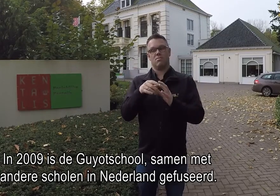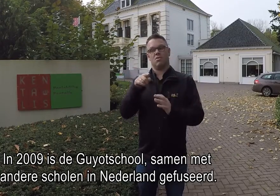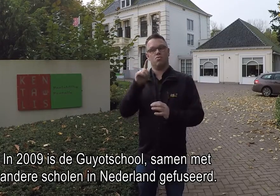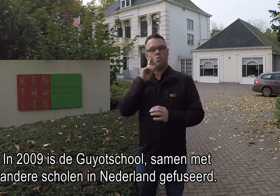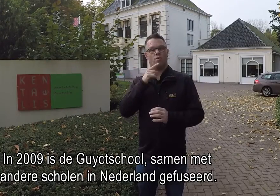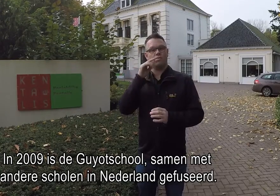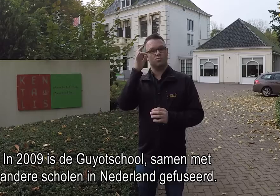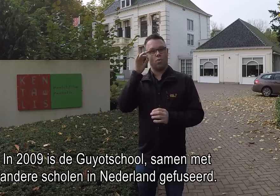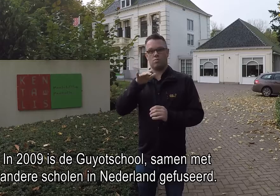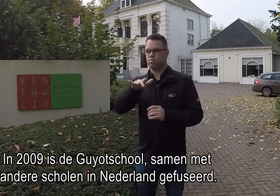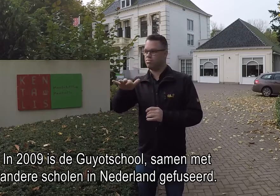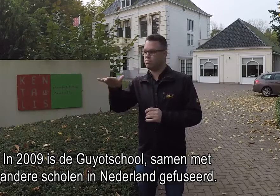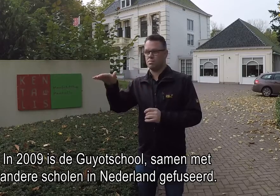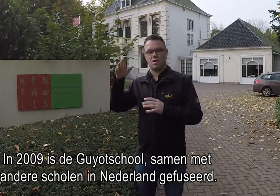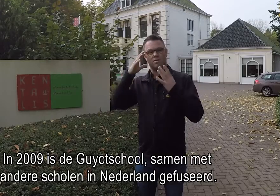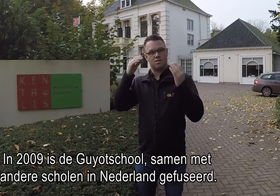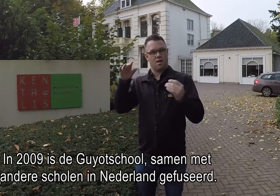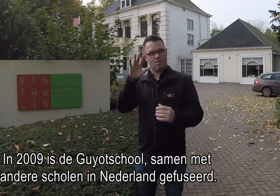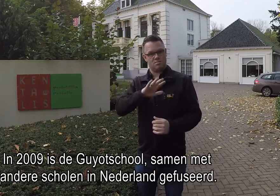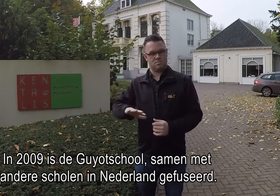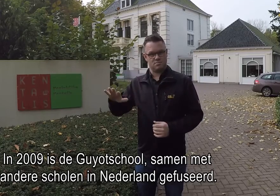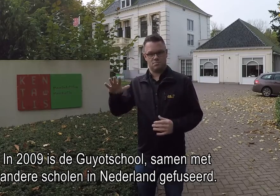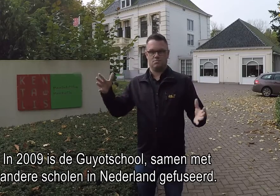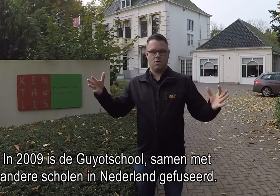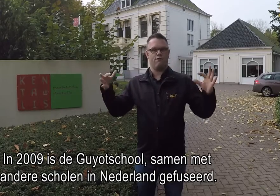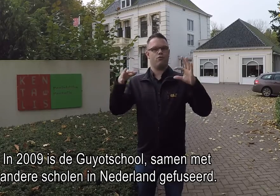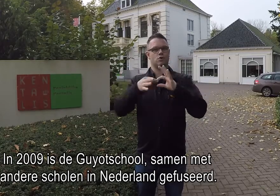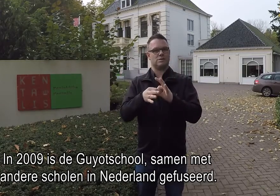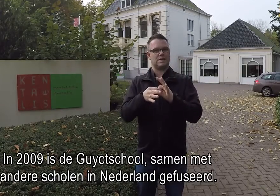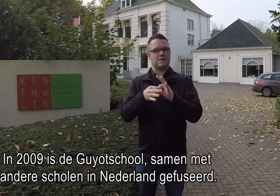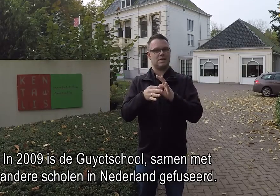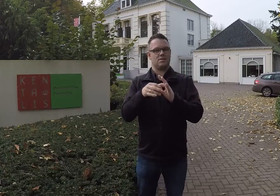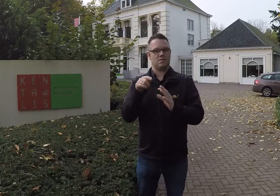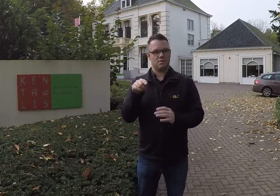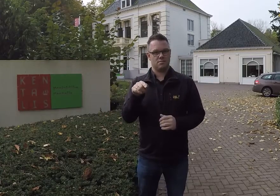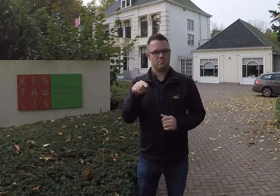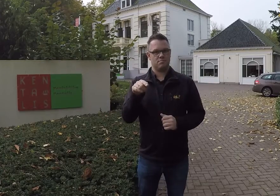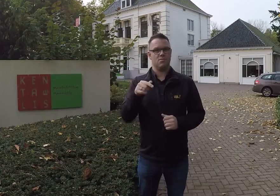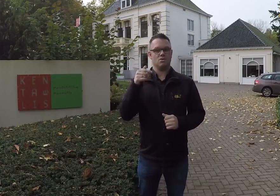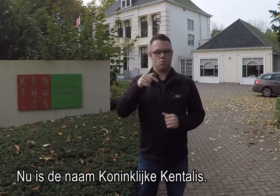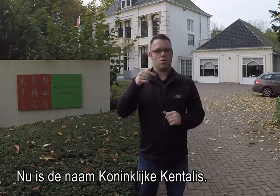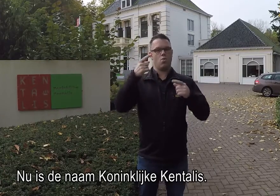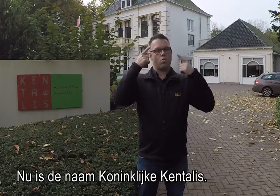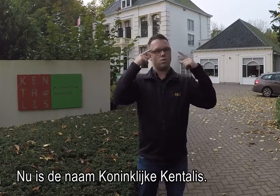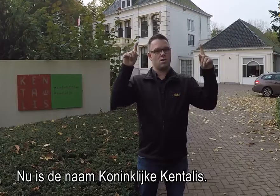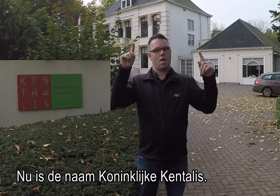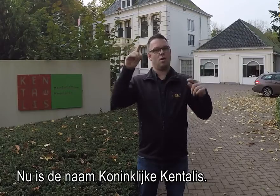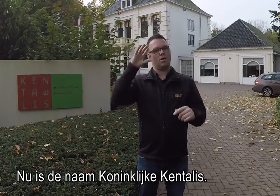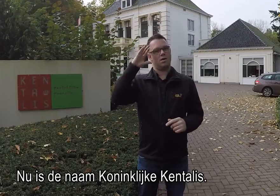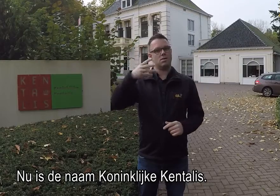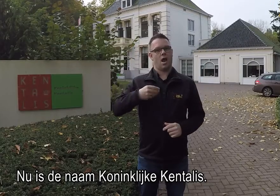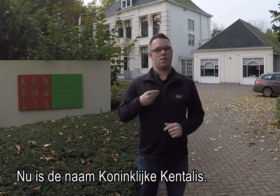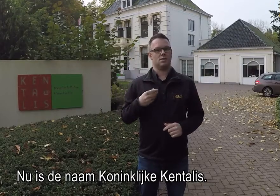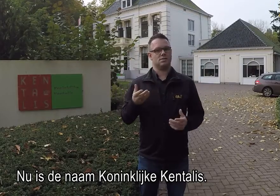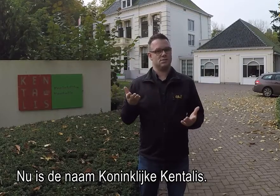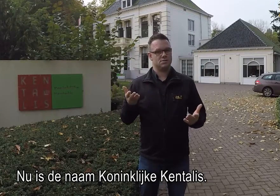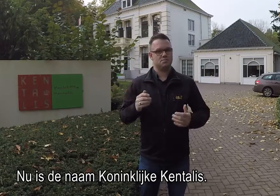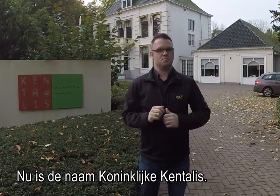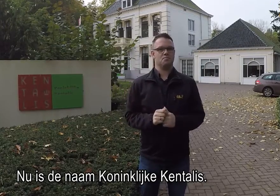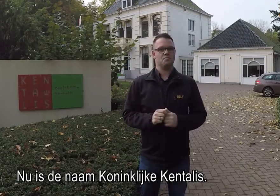samen met andere scholen van Nederland gefuseerd. Nu is de naam Koninklijke Kentalis.